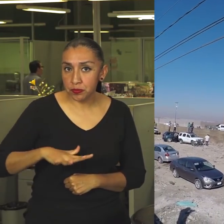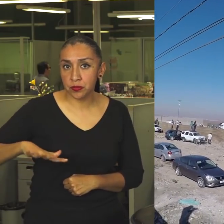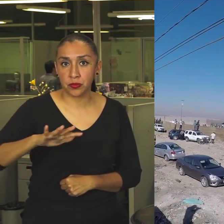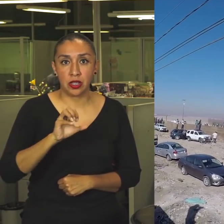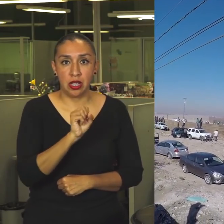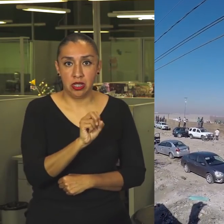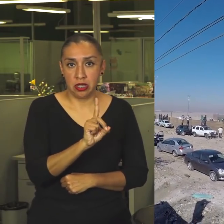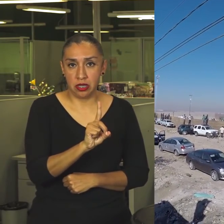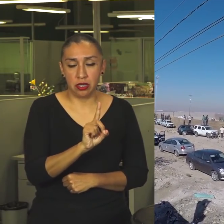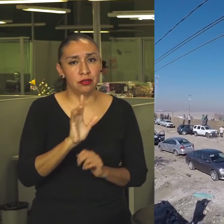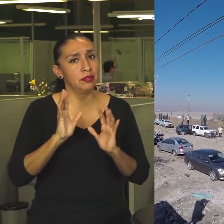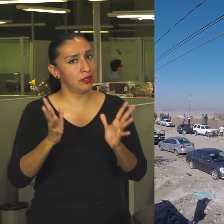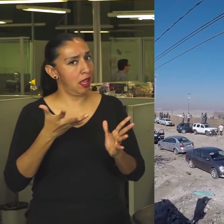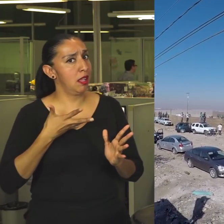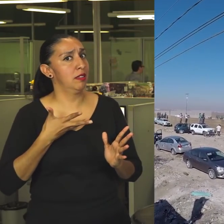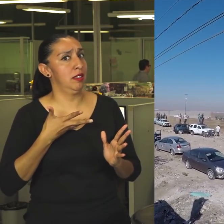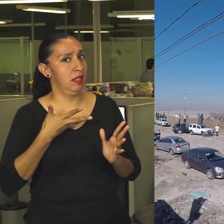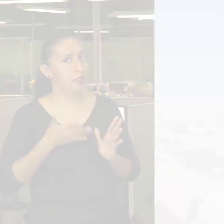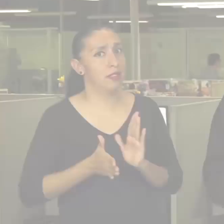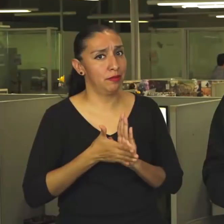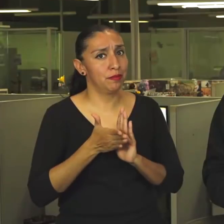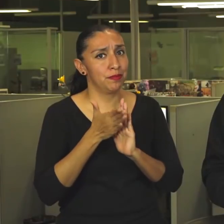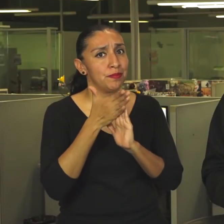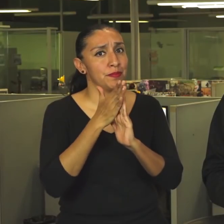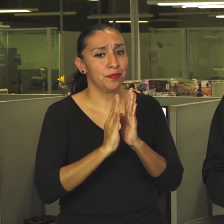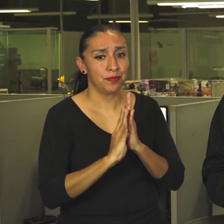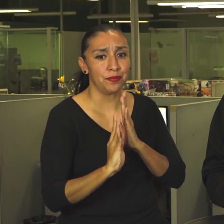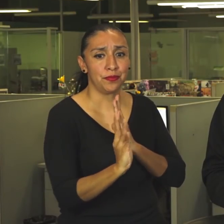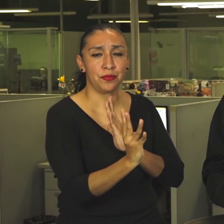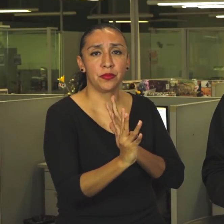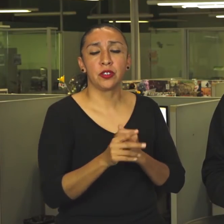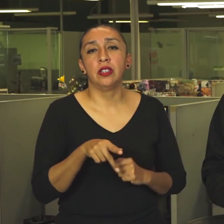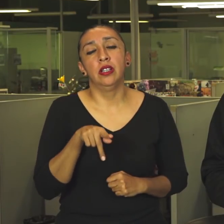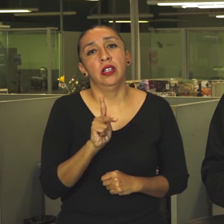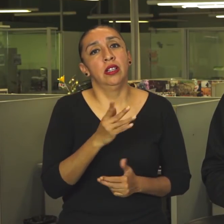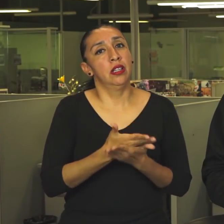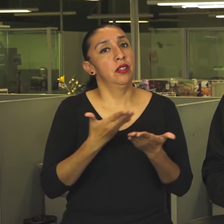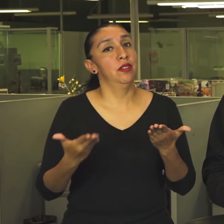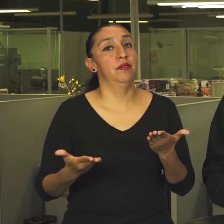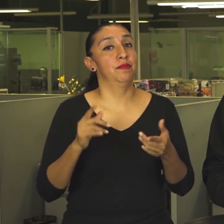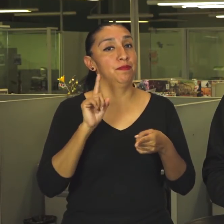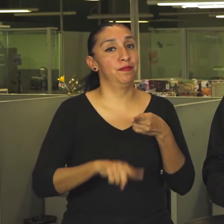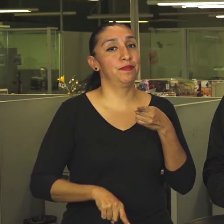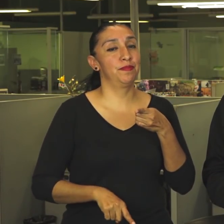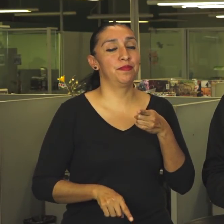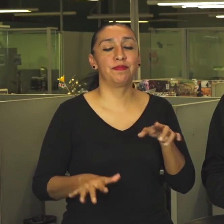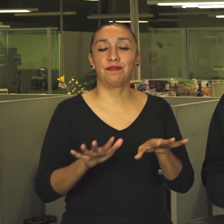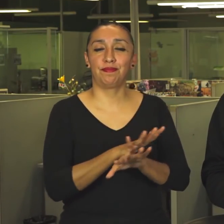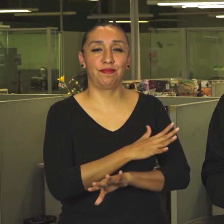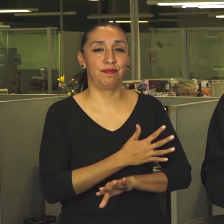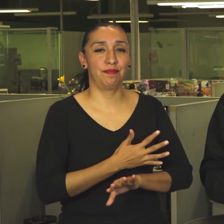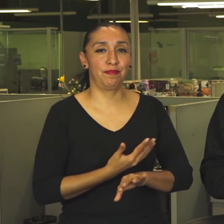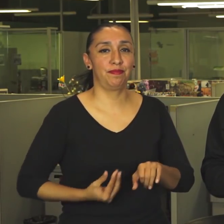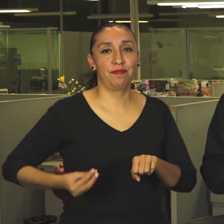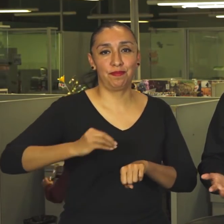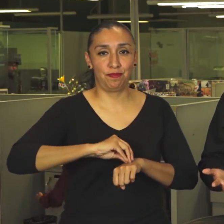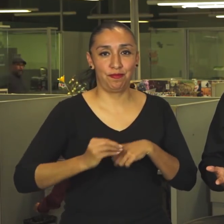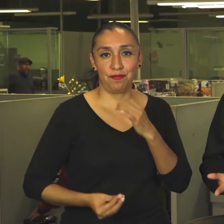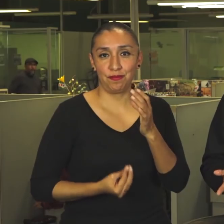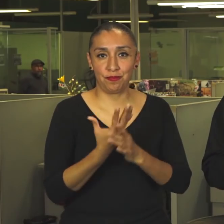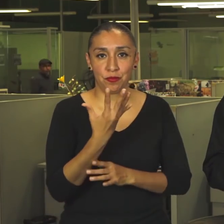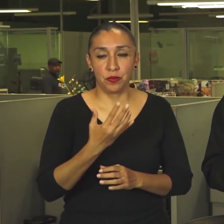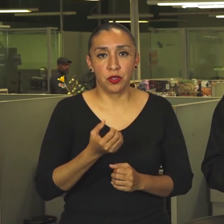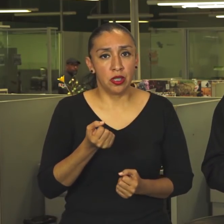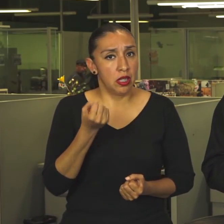siendo sustituido en varias partes de el territorio entre estos dos países seguramente aquellos que viven en tijuana ya